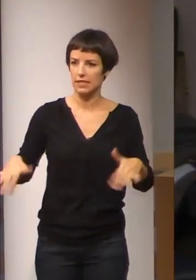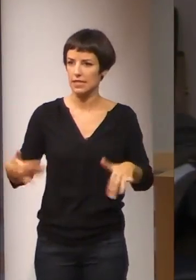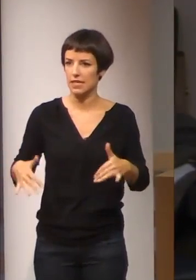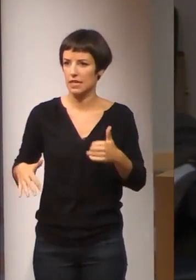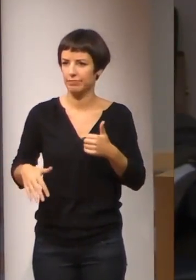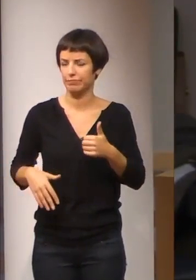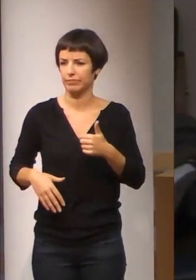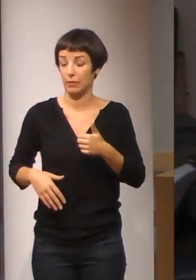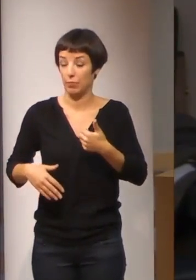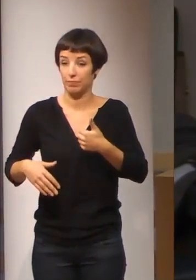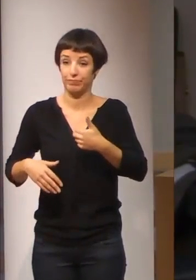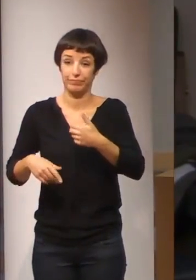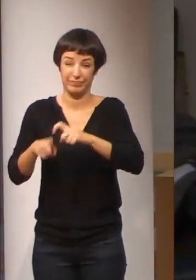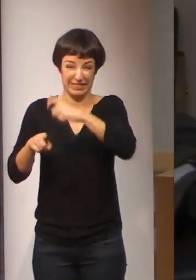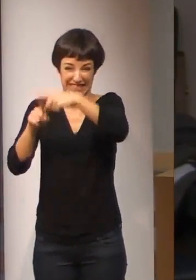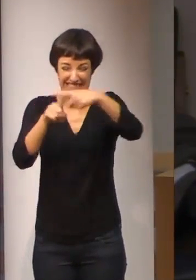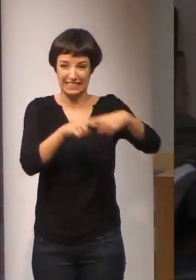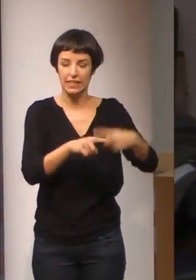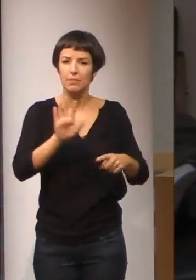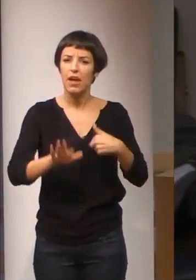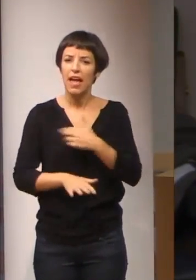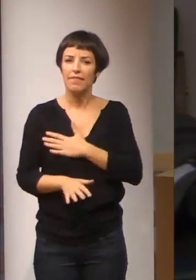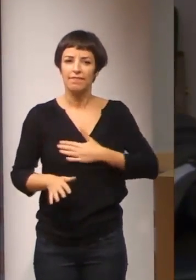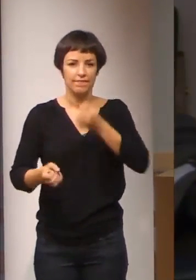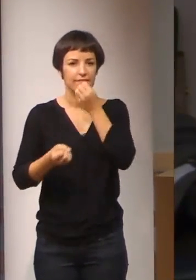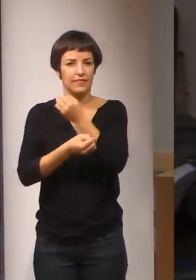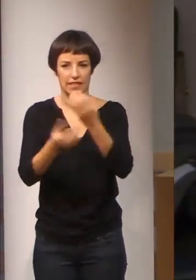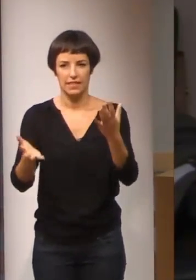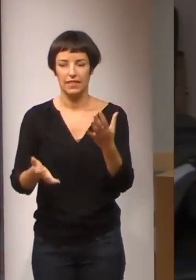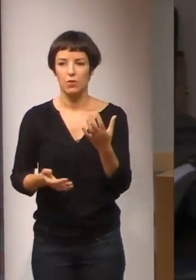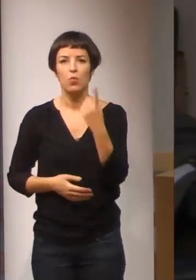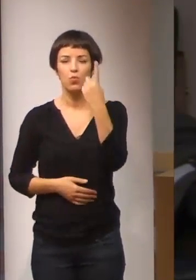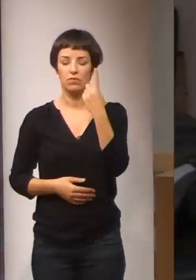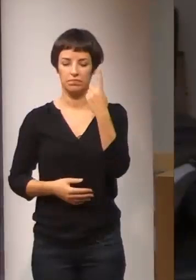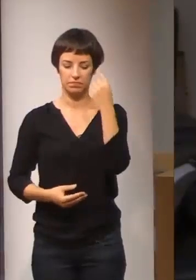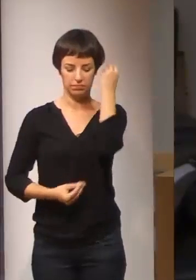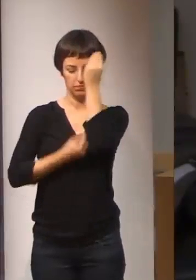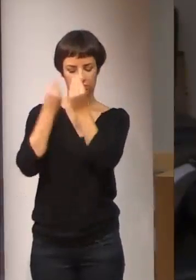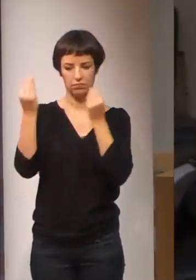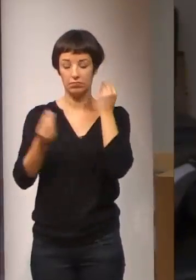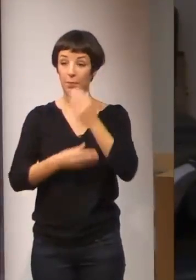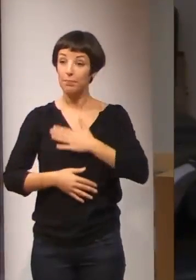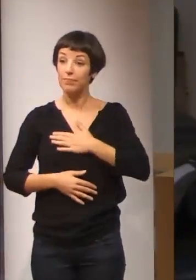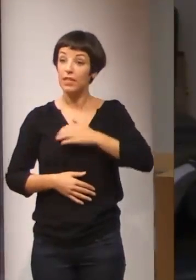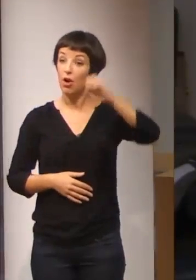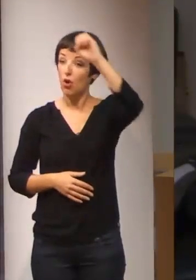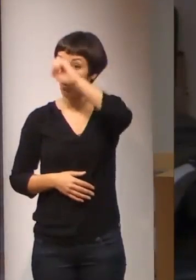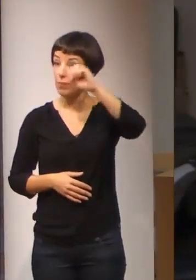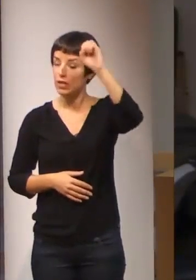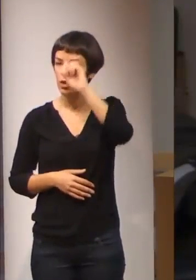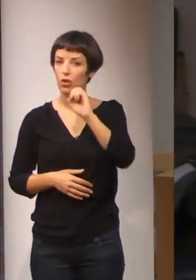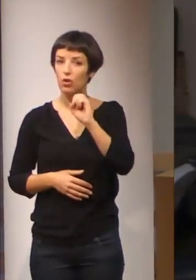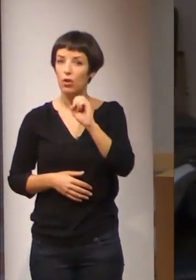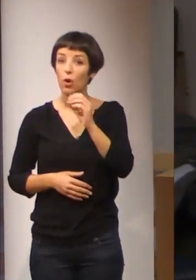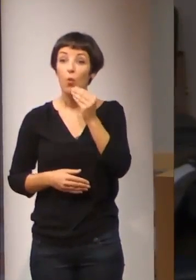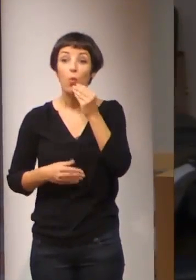de muchas procedencias, pero yo quisiera transmitir una valoración de cuál es, desde mi punto de vista, una gran